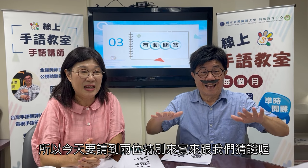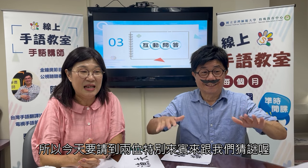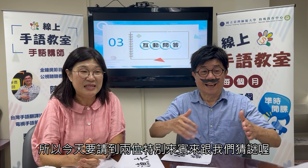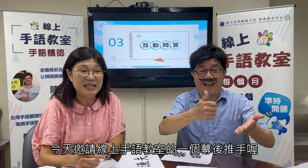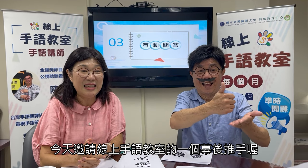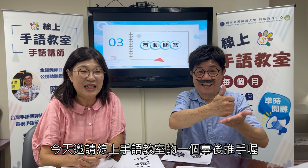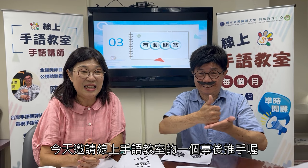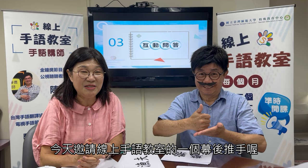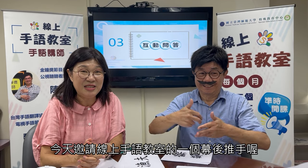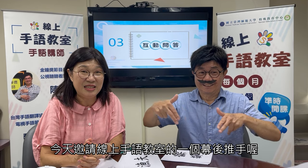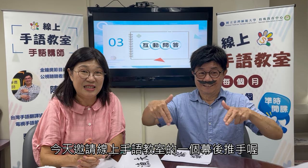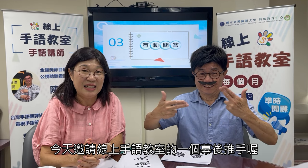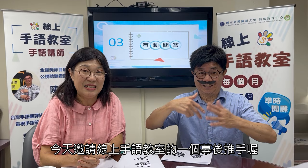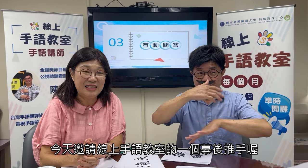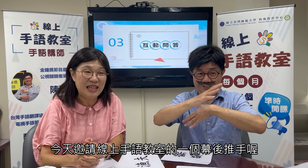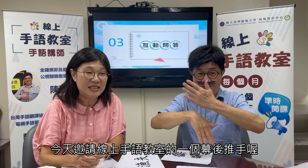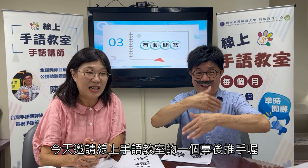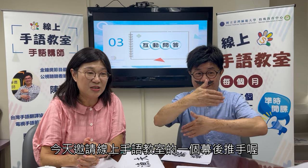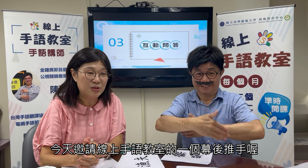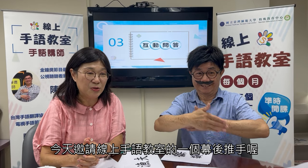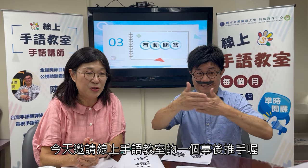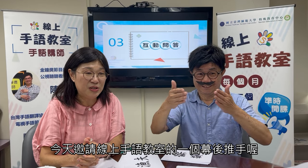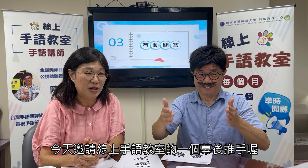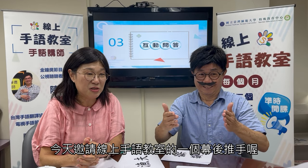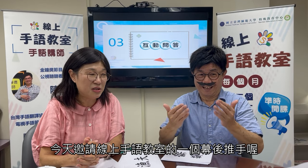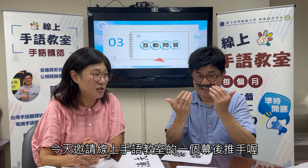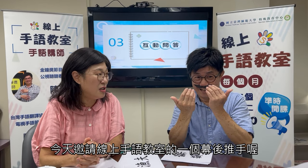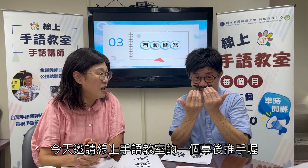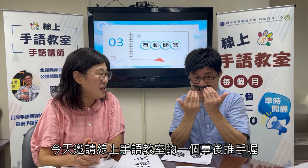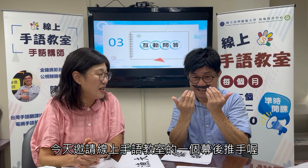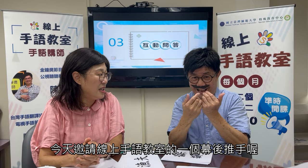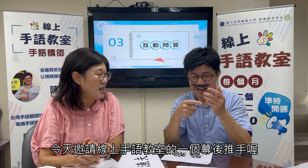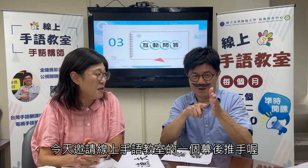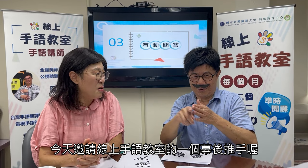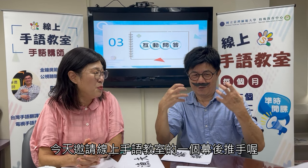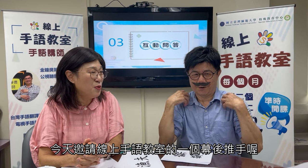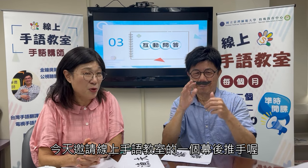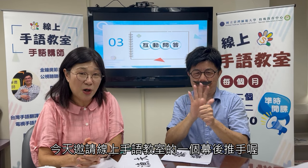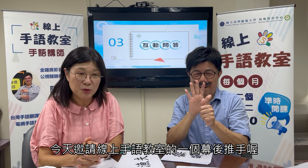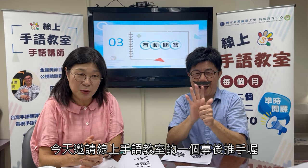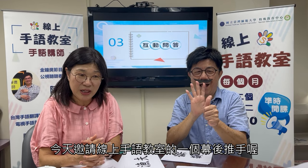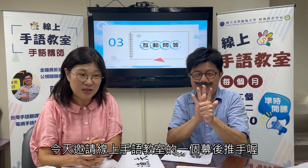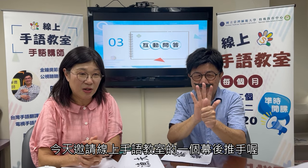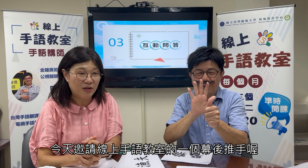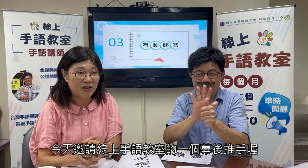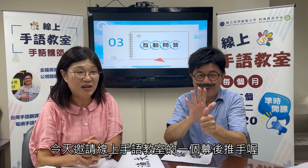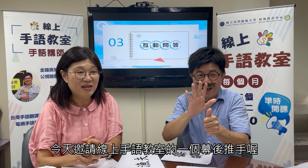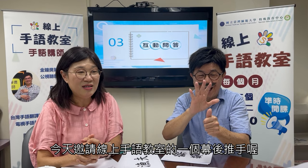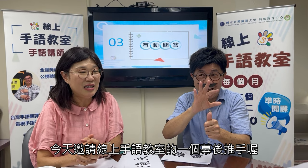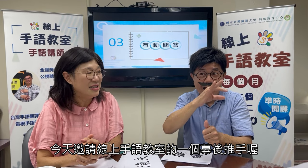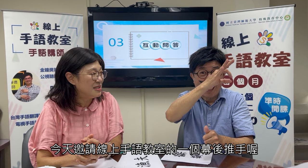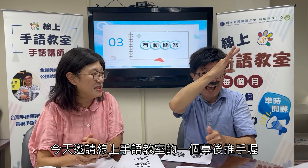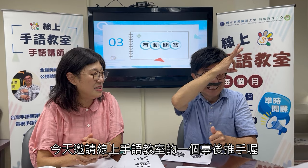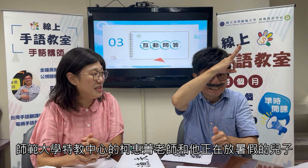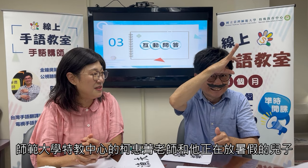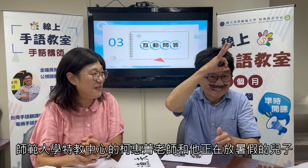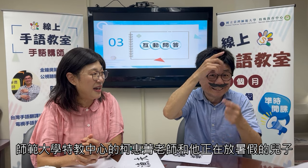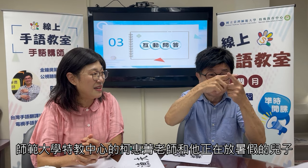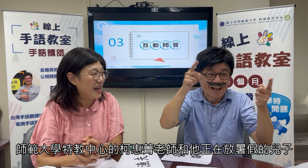今天邀请线上手语教室的一个幕后推手，师范大